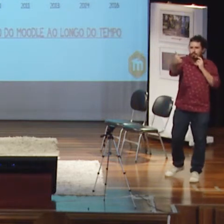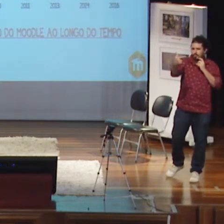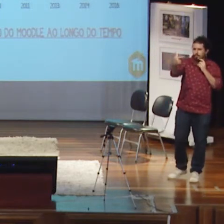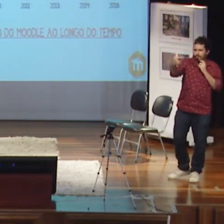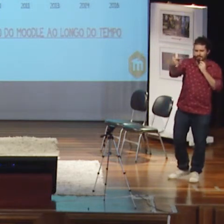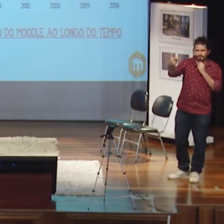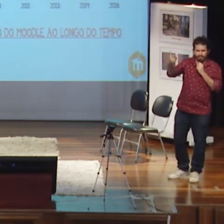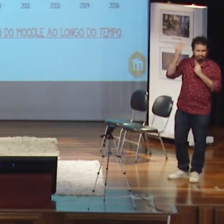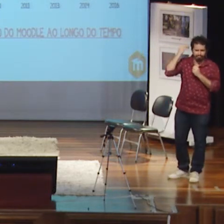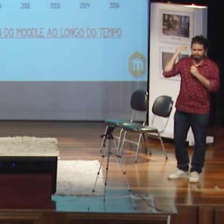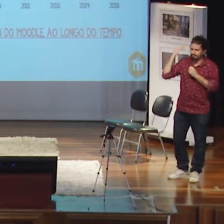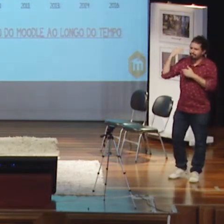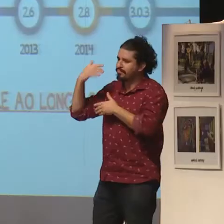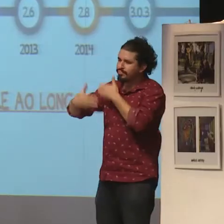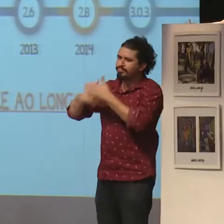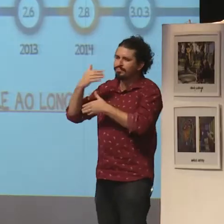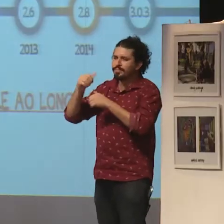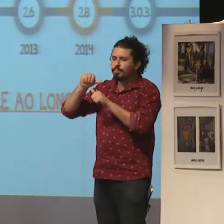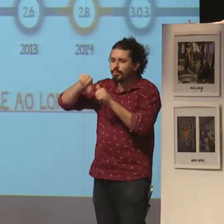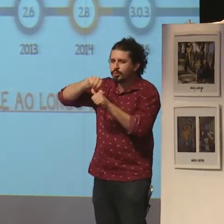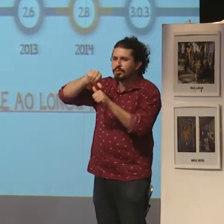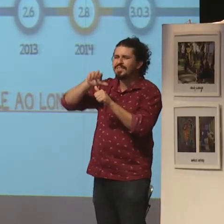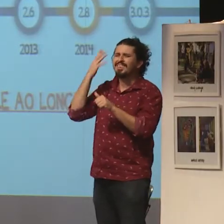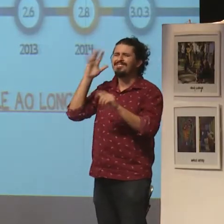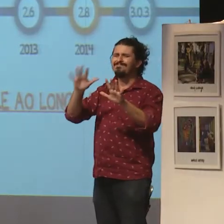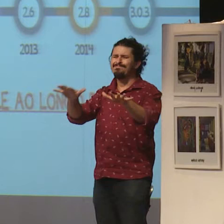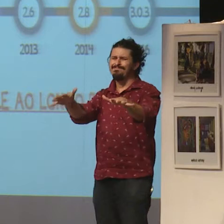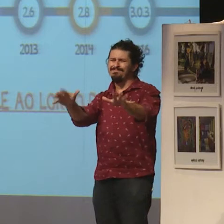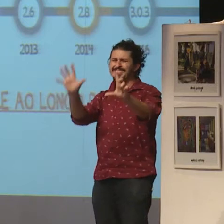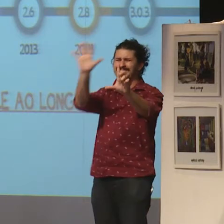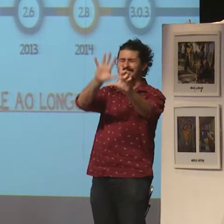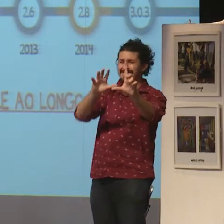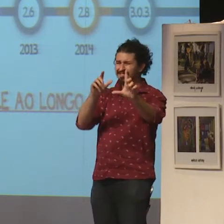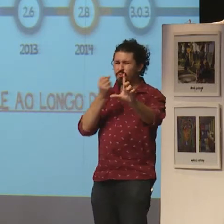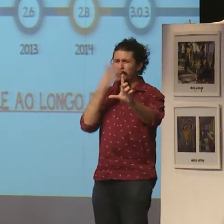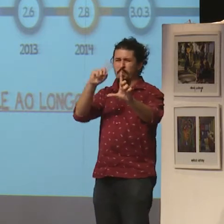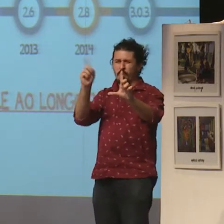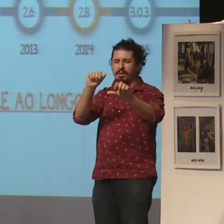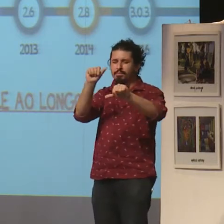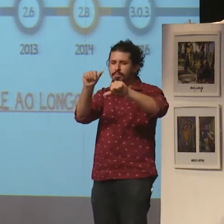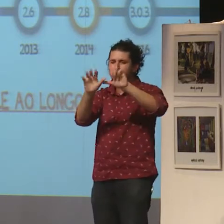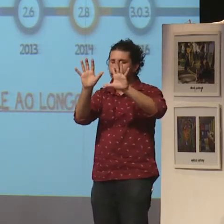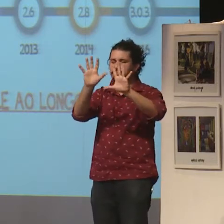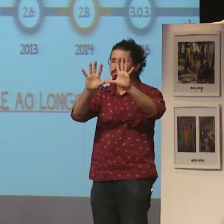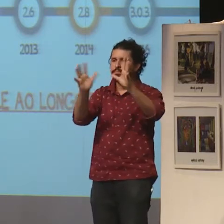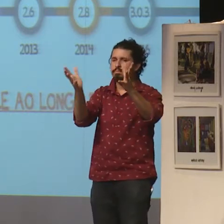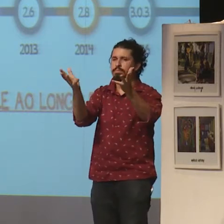Foi no começo do ano 2002, mas o sistema foi se atualizando, né, que a resolução não era muito